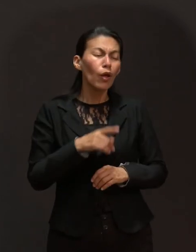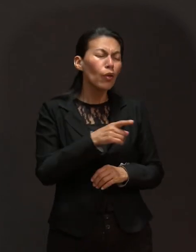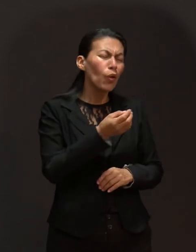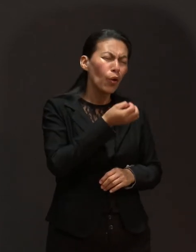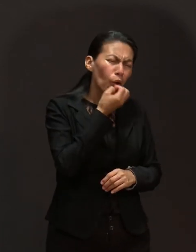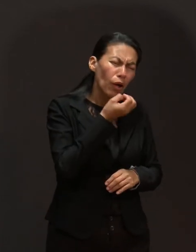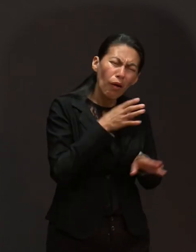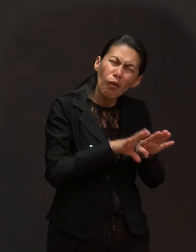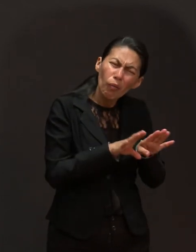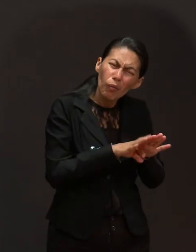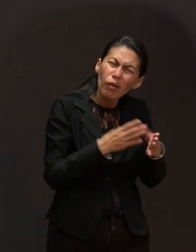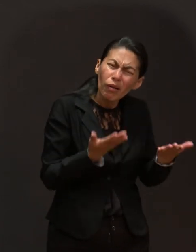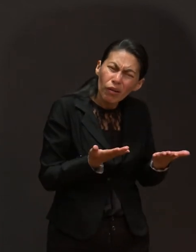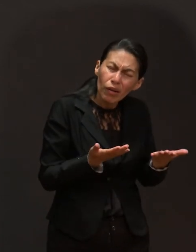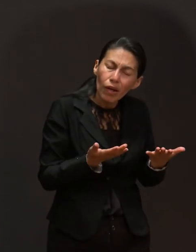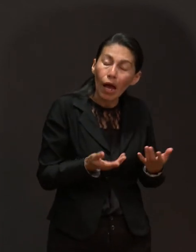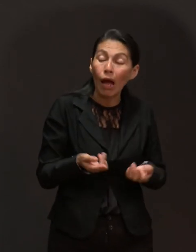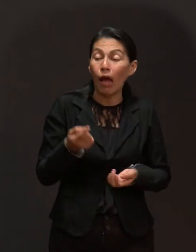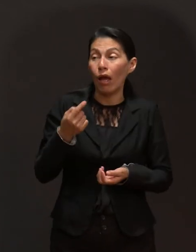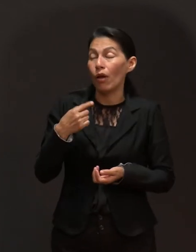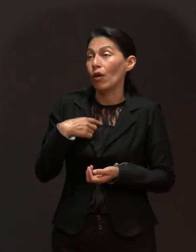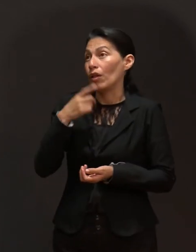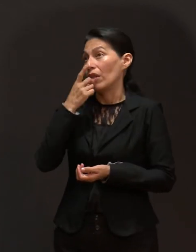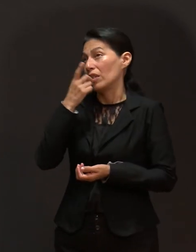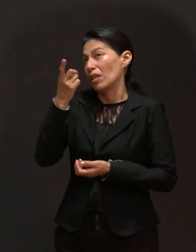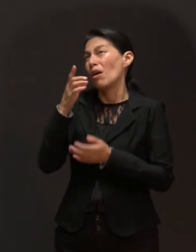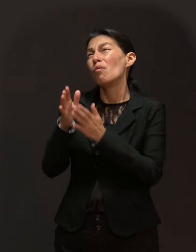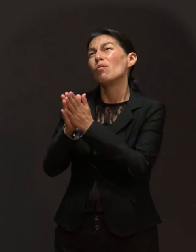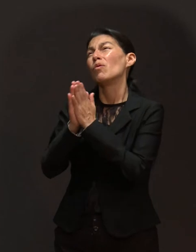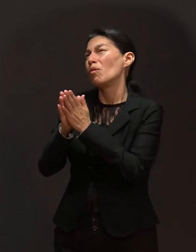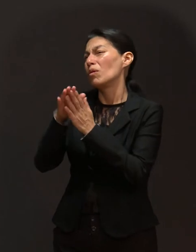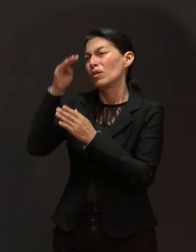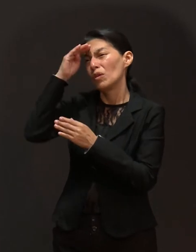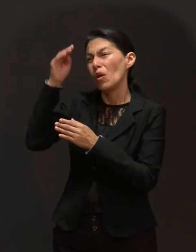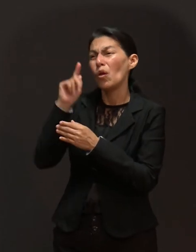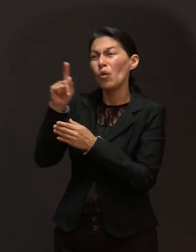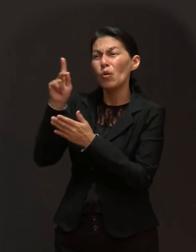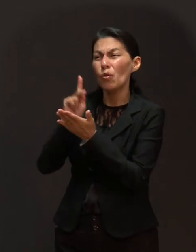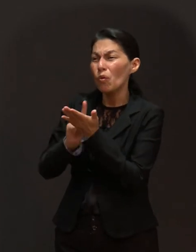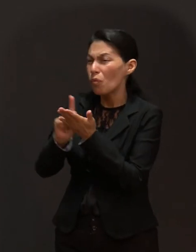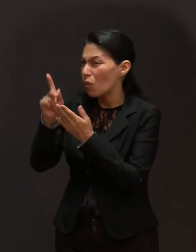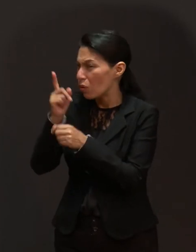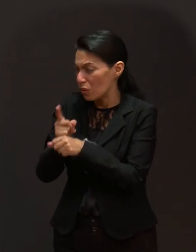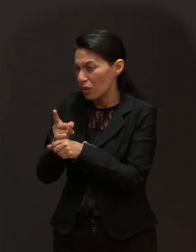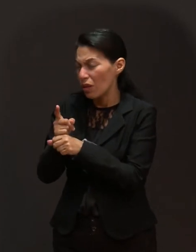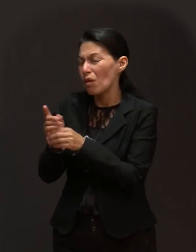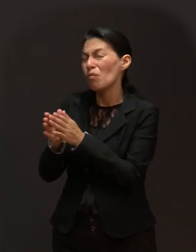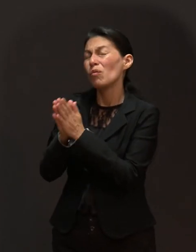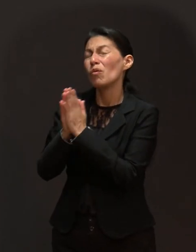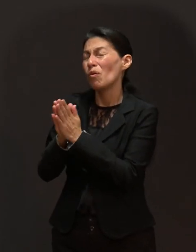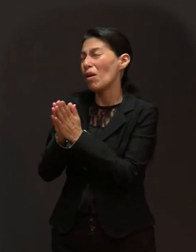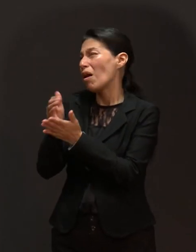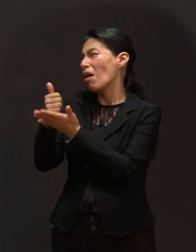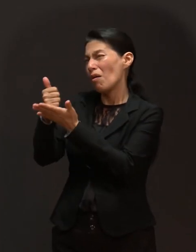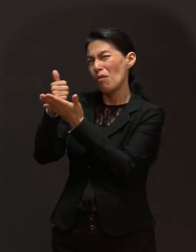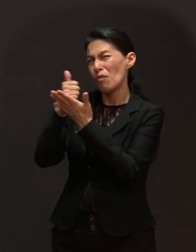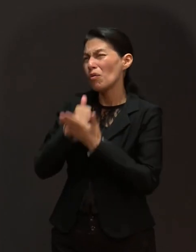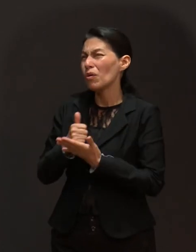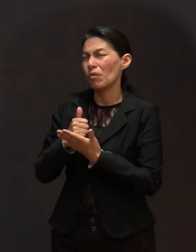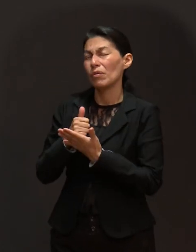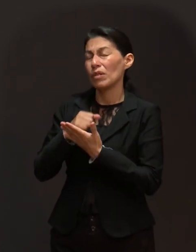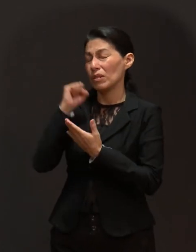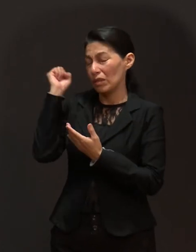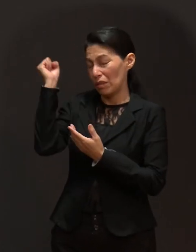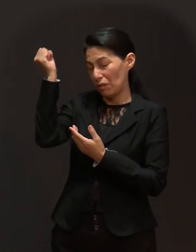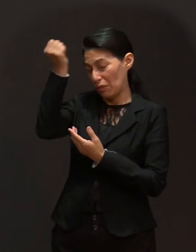yo le decía a Dios que si era la voluntad de Él que yo pueda concluir con esa meta, que Él me dé los medios